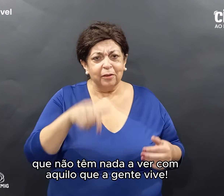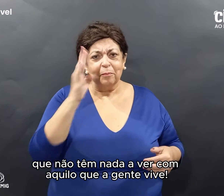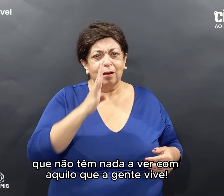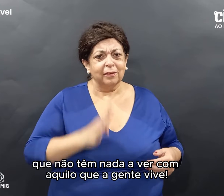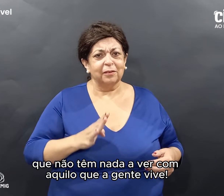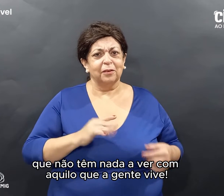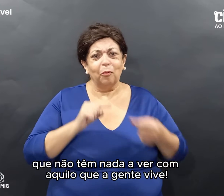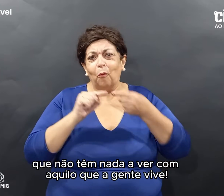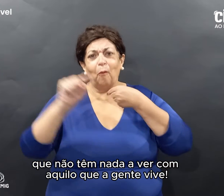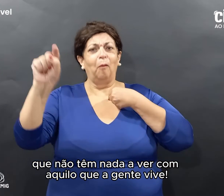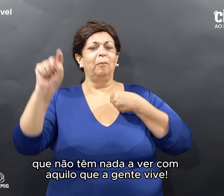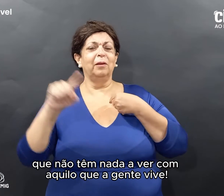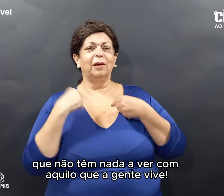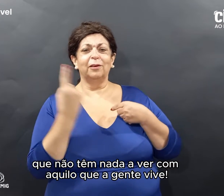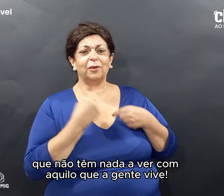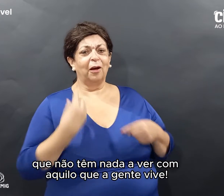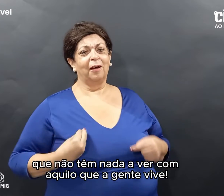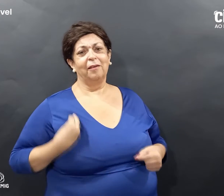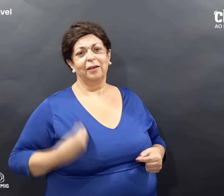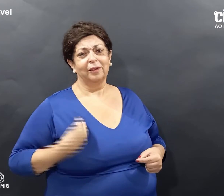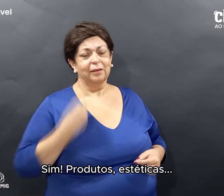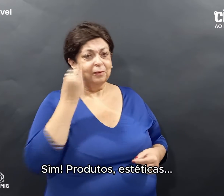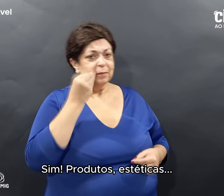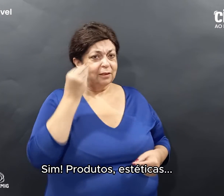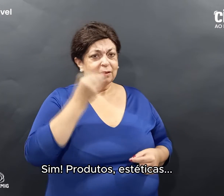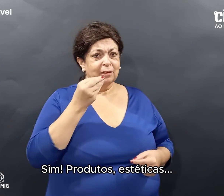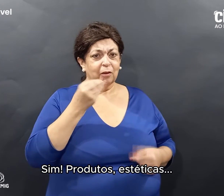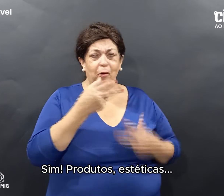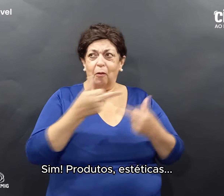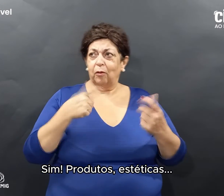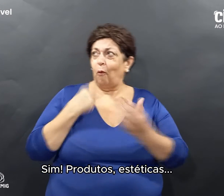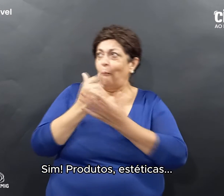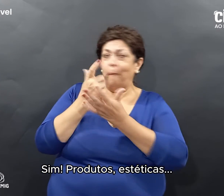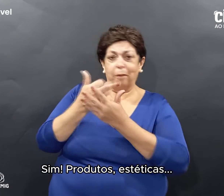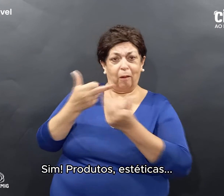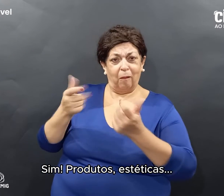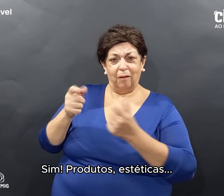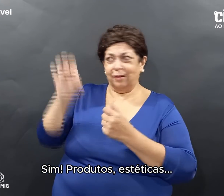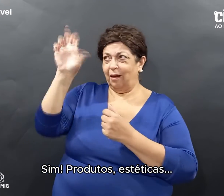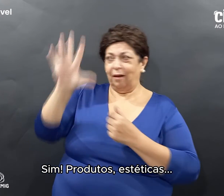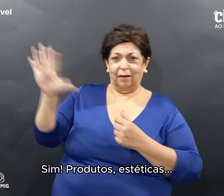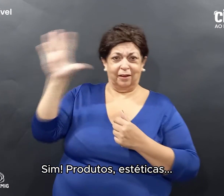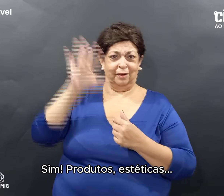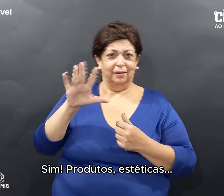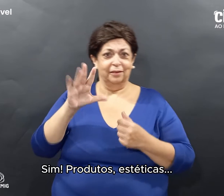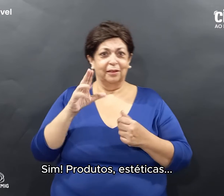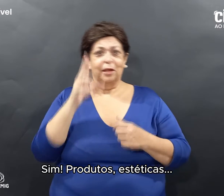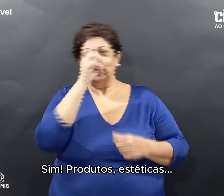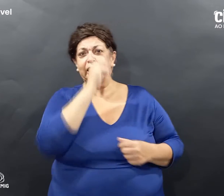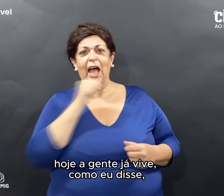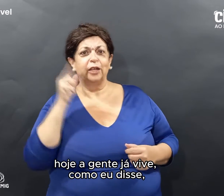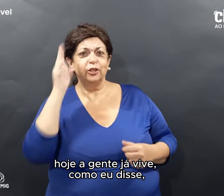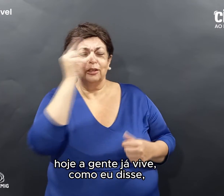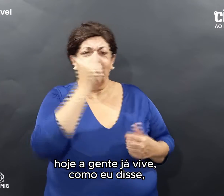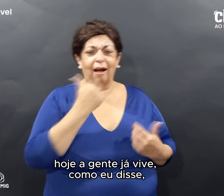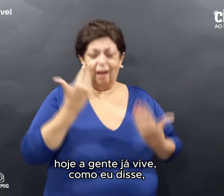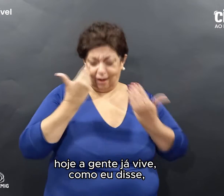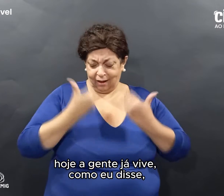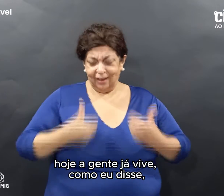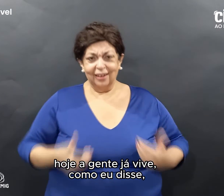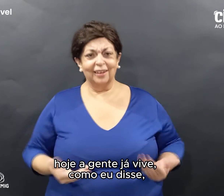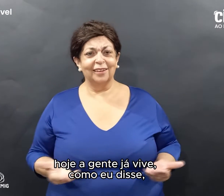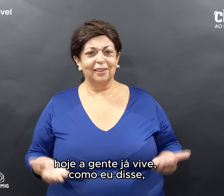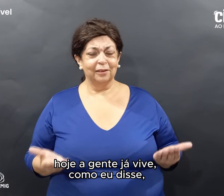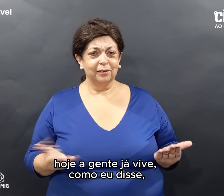não tem nada a ver com aquilo que a gente vive, né? Sim, produtos, estéticas, né? É,